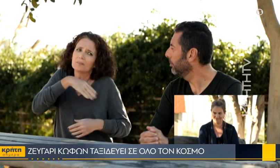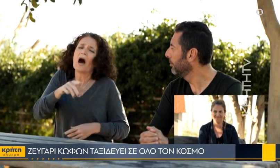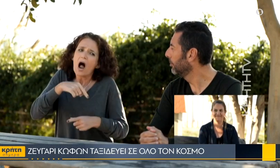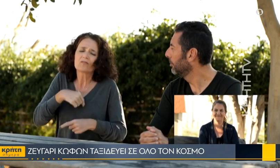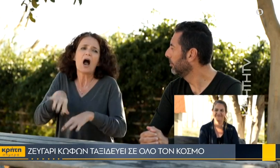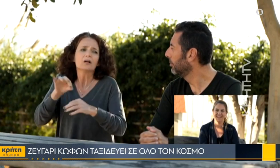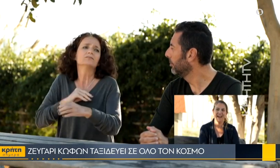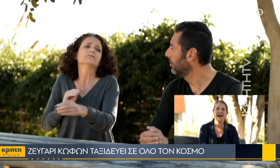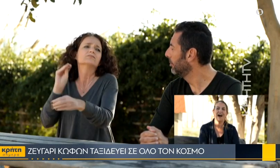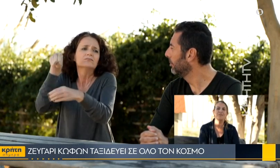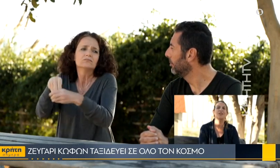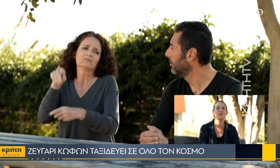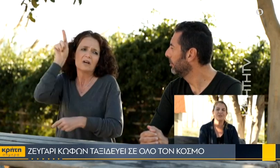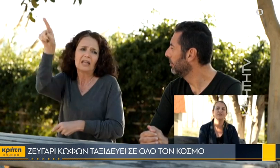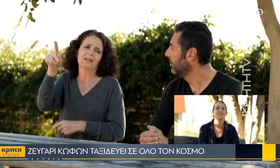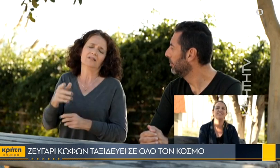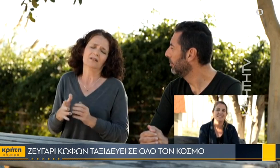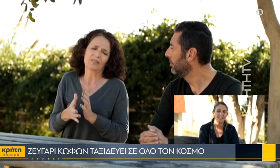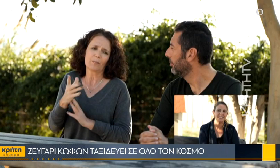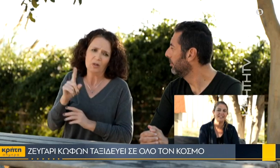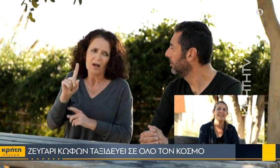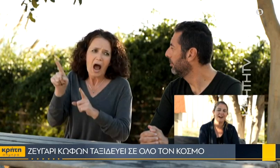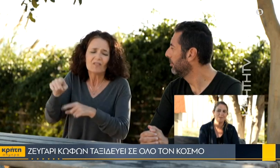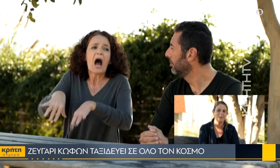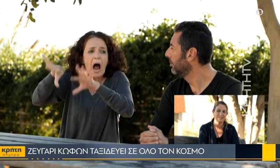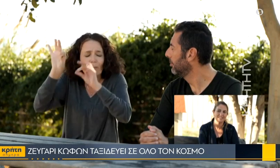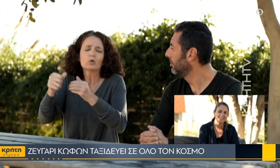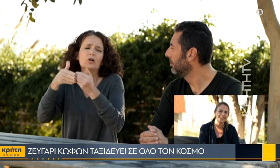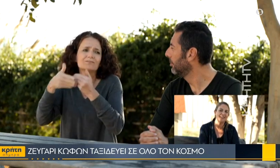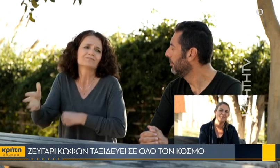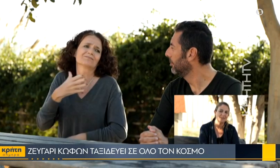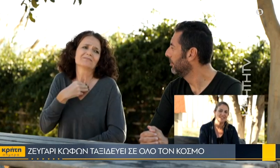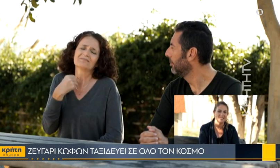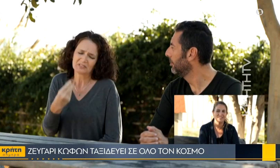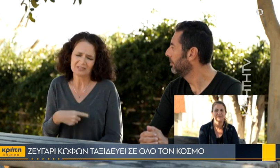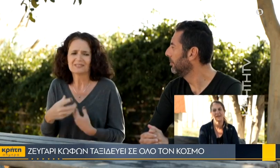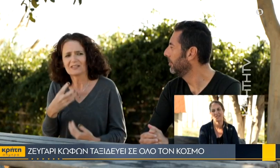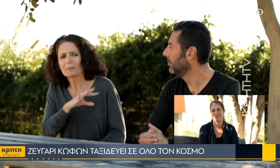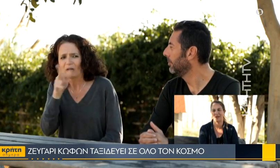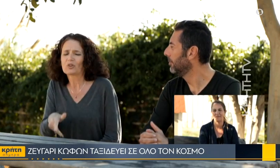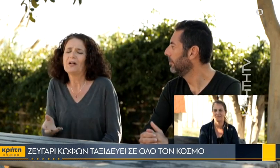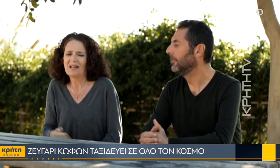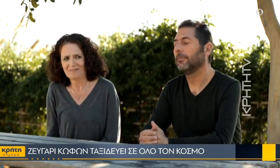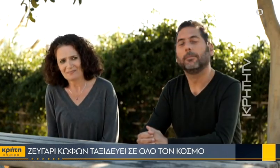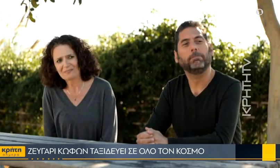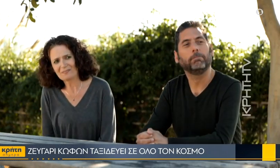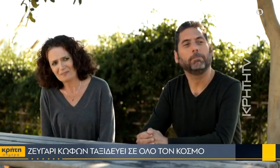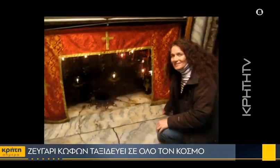Βουλγαρία. Από εκεί νομίζω ότι ξεκίνησε και η αγάπη μου για τα ταξίδια, η οποία συνεχίζεται μέχρι και σήμερα.